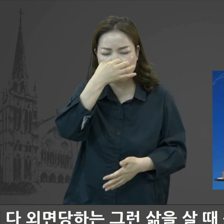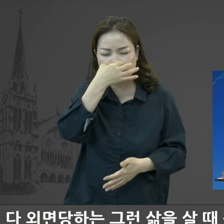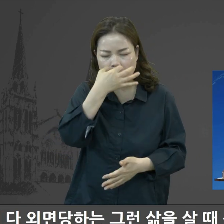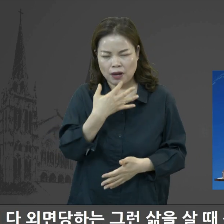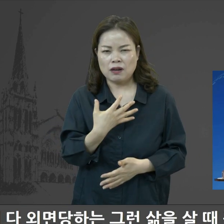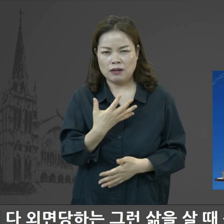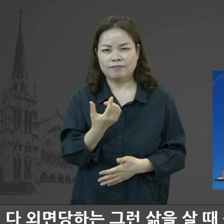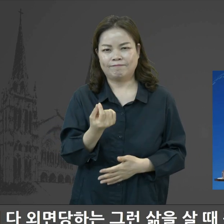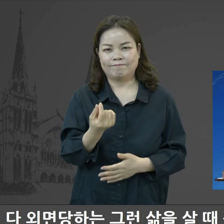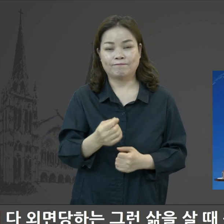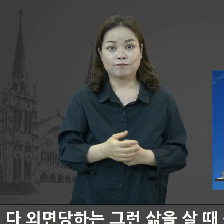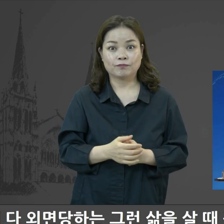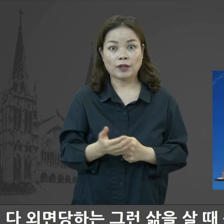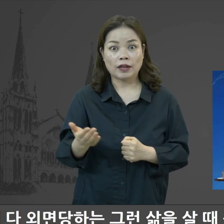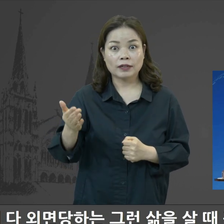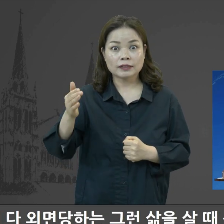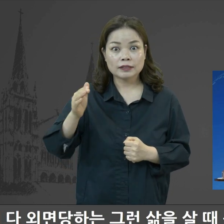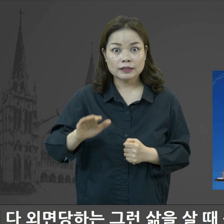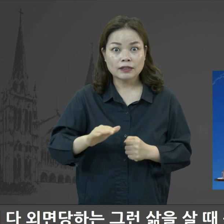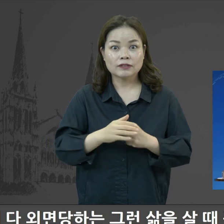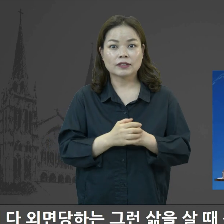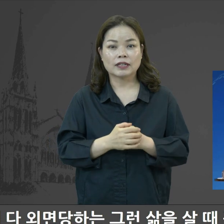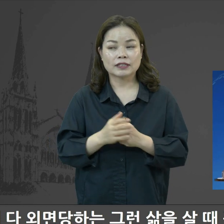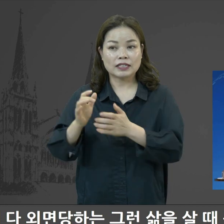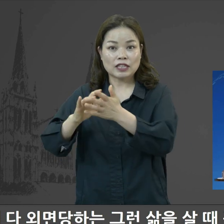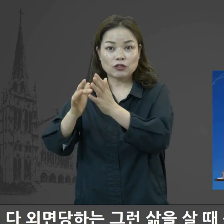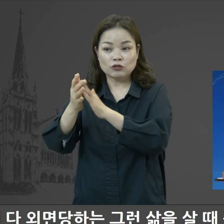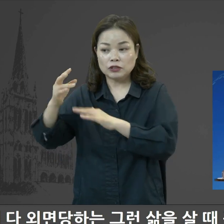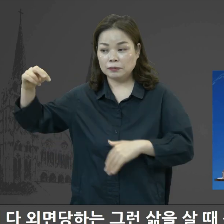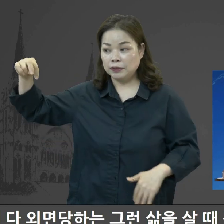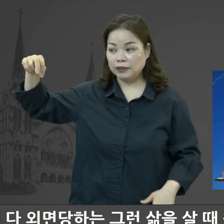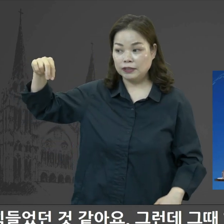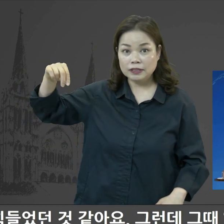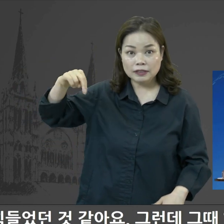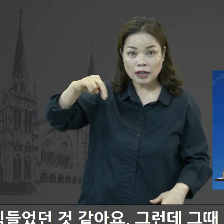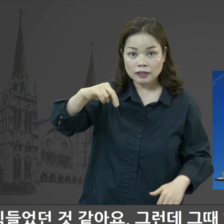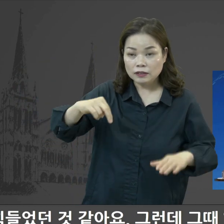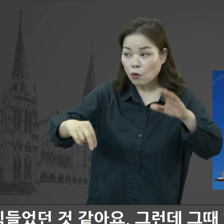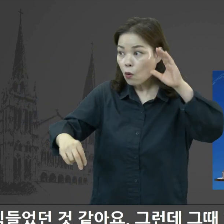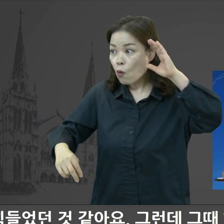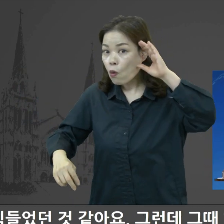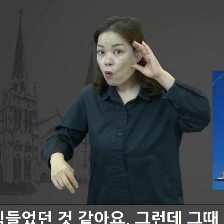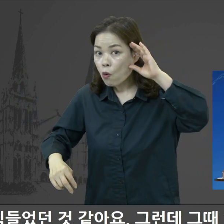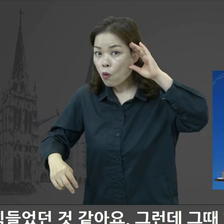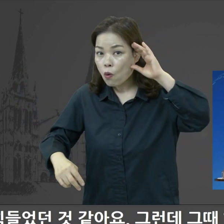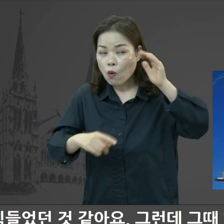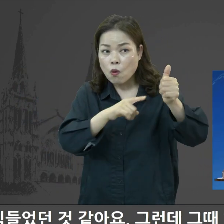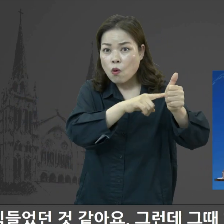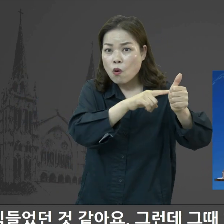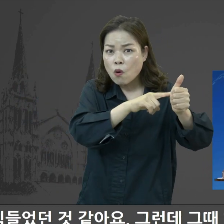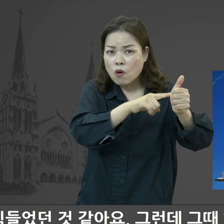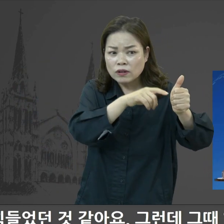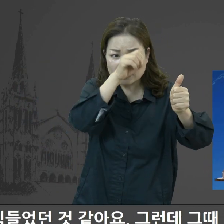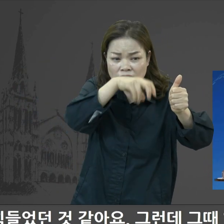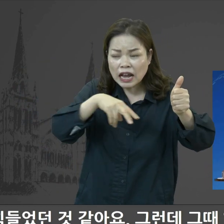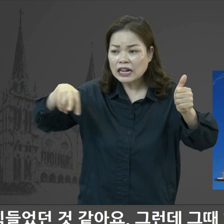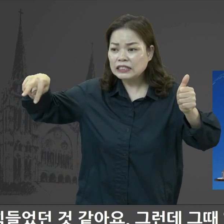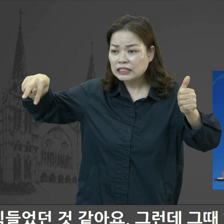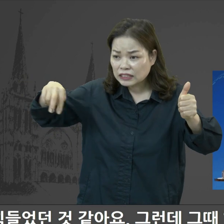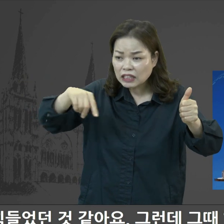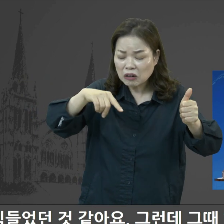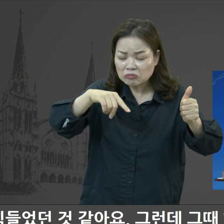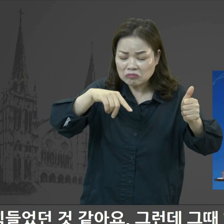힘들었었던 것 같아요. 그런데 그때 예수님이 지나간다라는 얘기를 듣고요, 이분이 그냥 지나가나